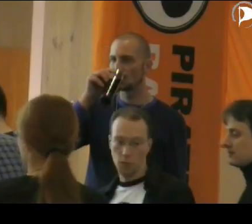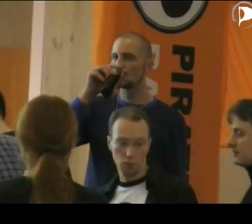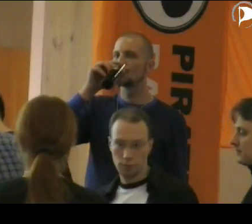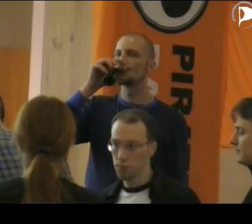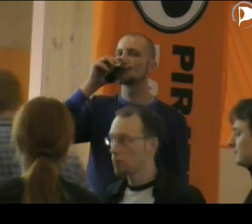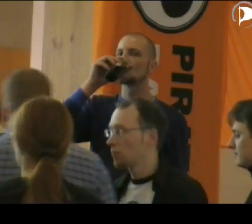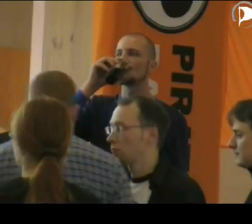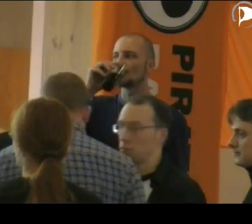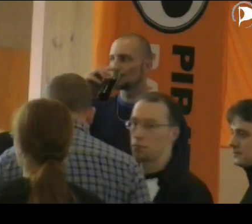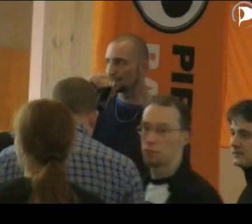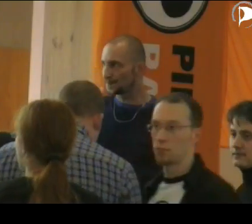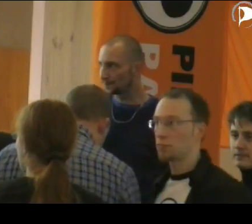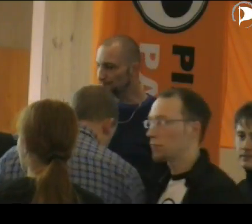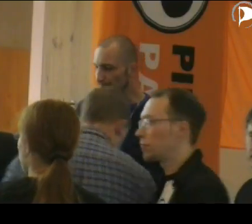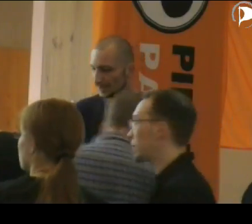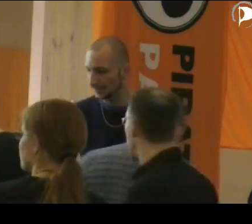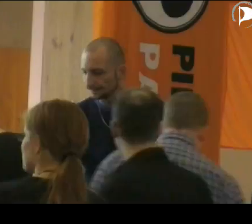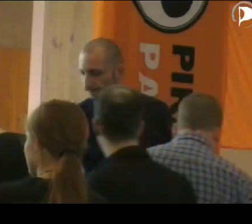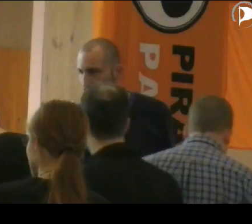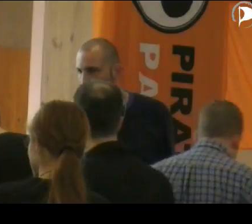vielen dank auch an mathias wiedemann